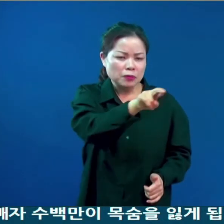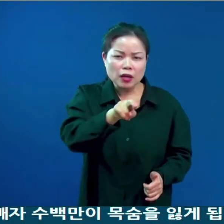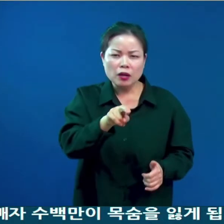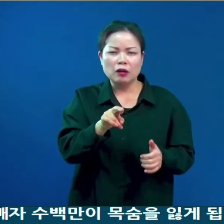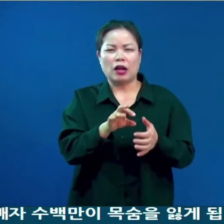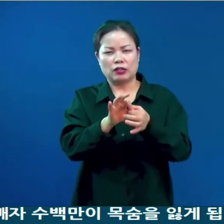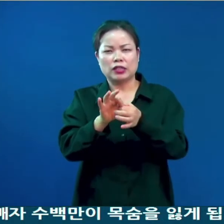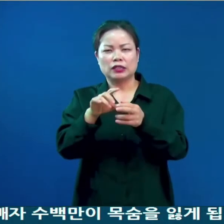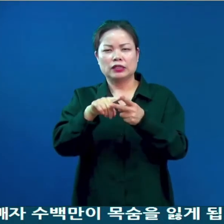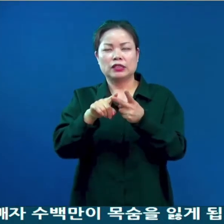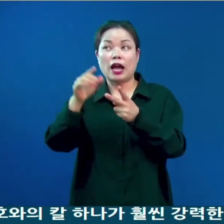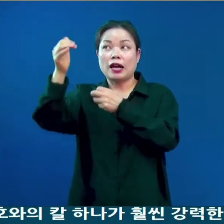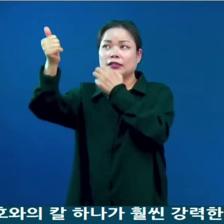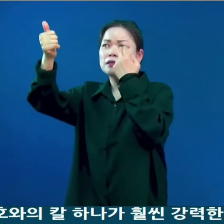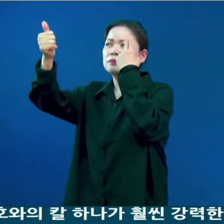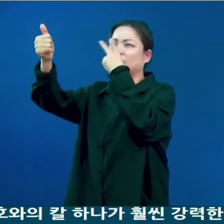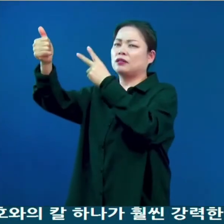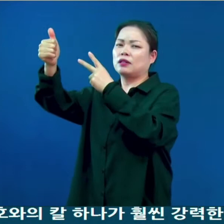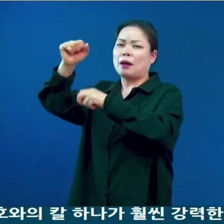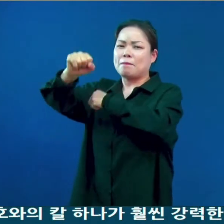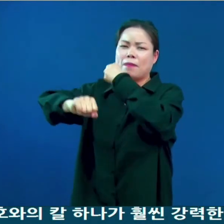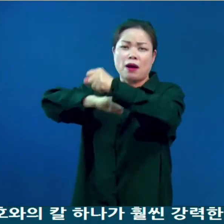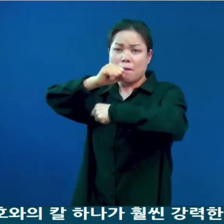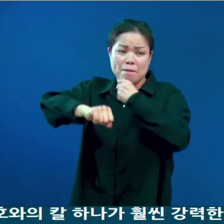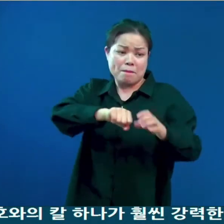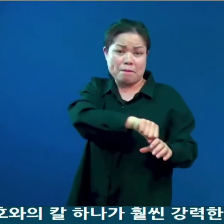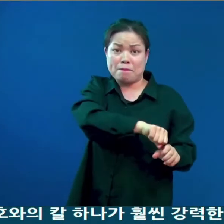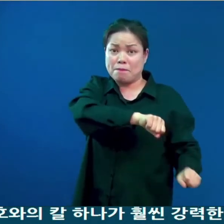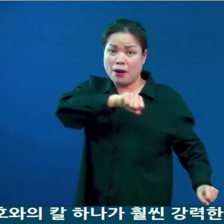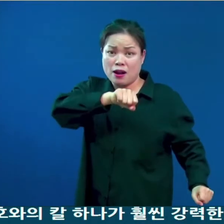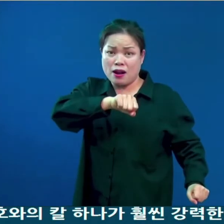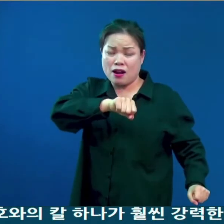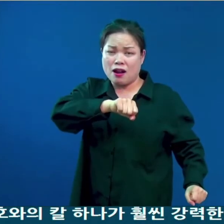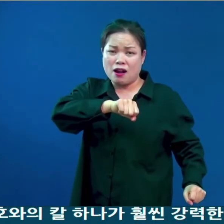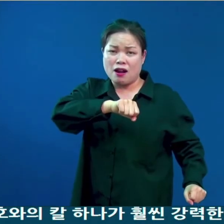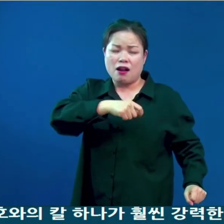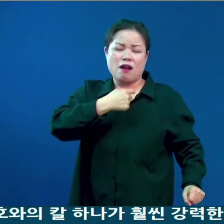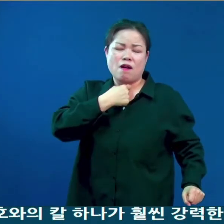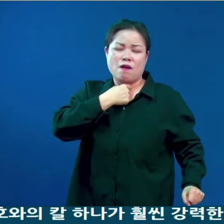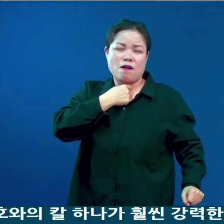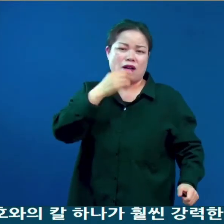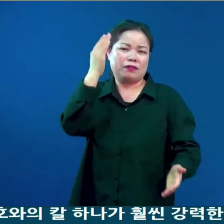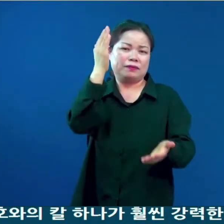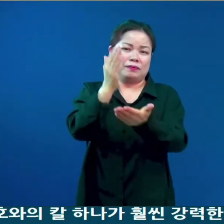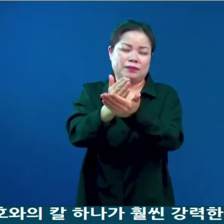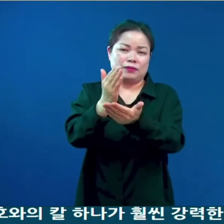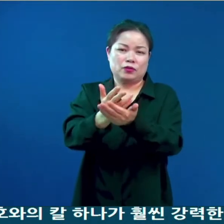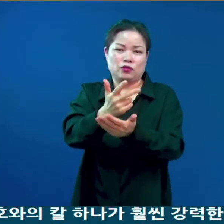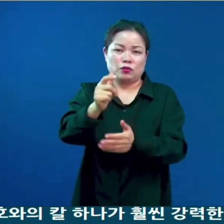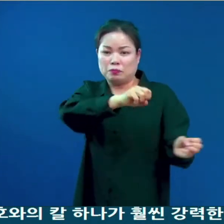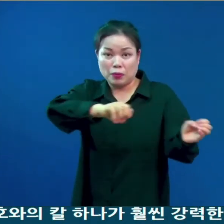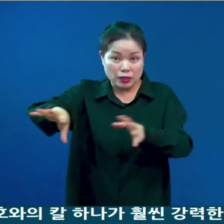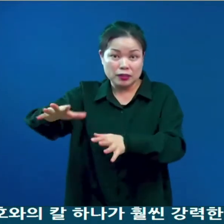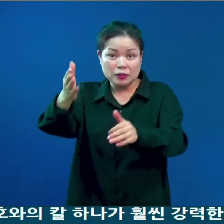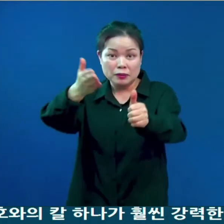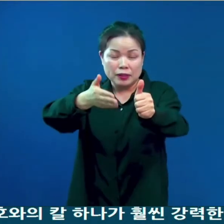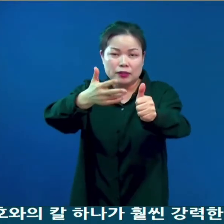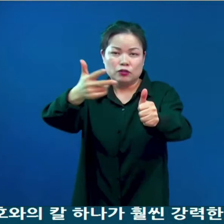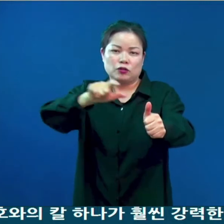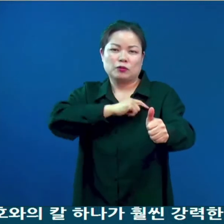간에 하나님을 향하여 함부로 뽑으려는 그러한 욕심을 버리시기를 주님의 이름으로